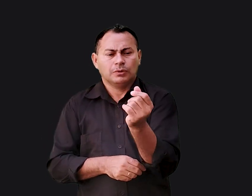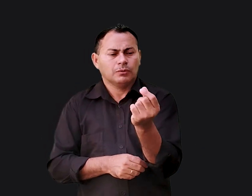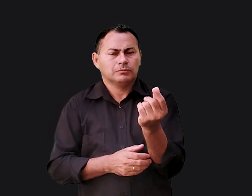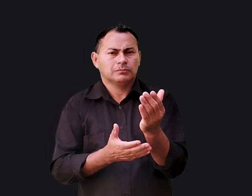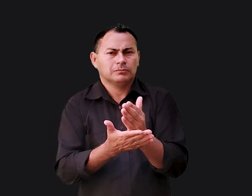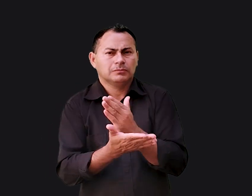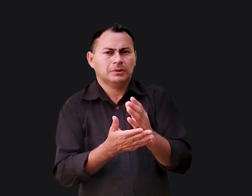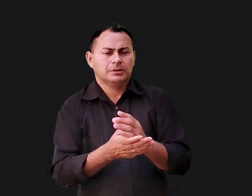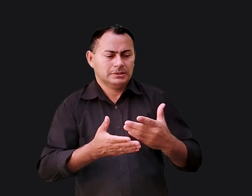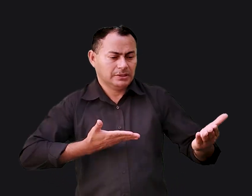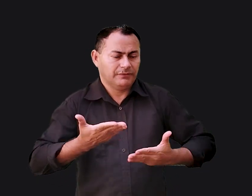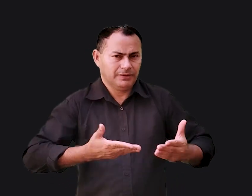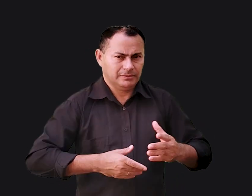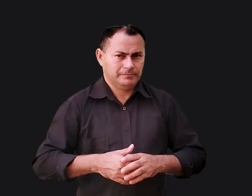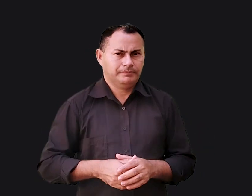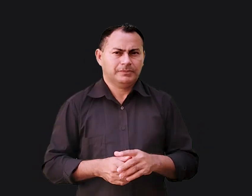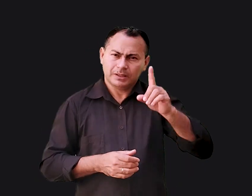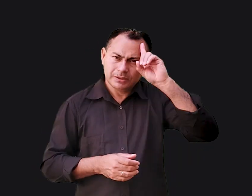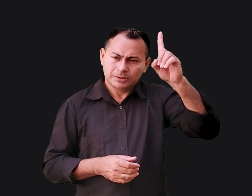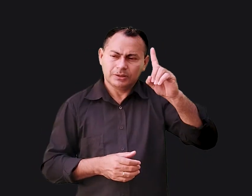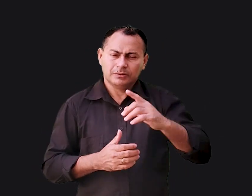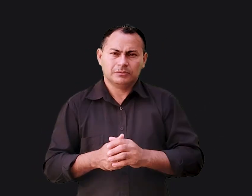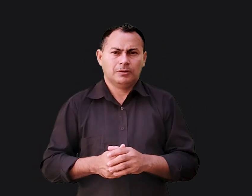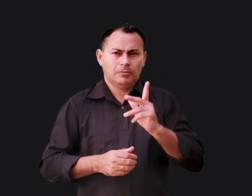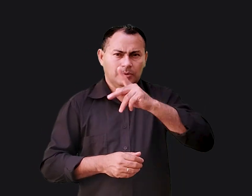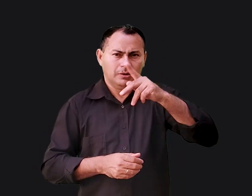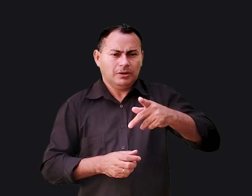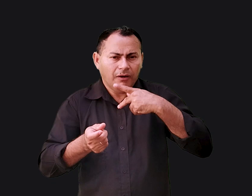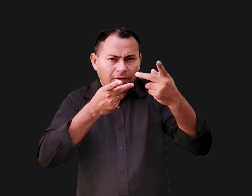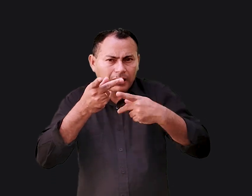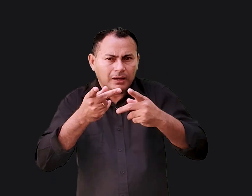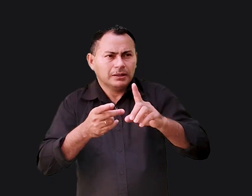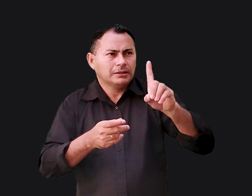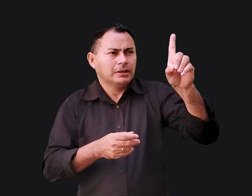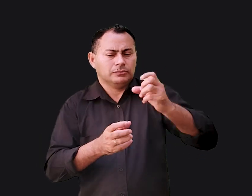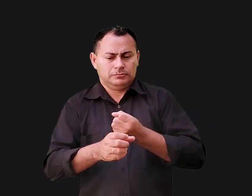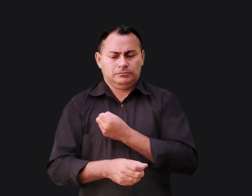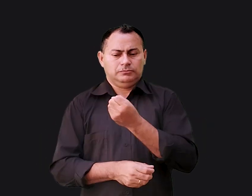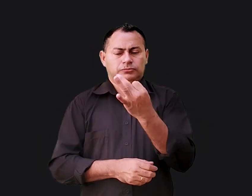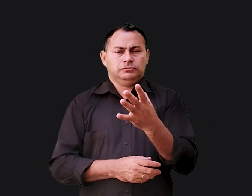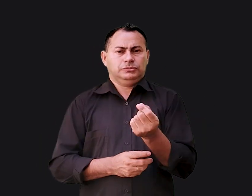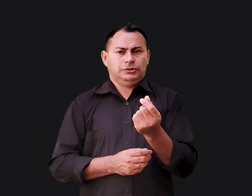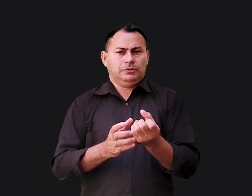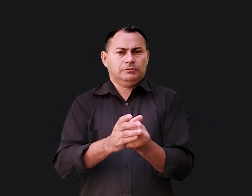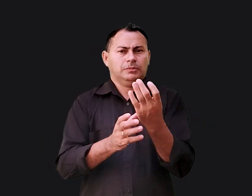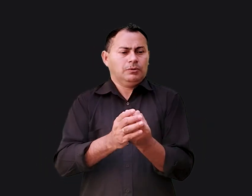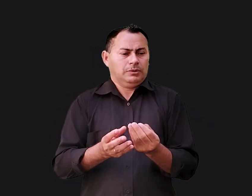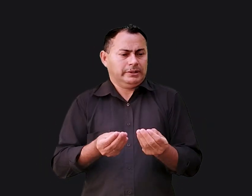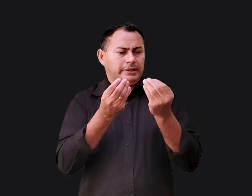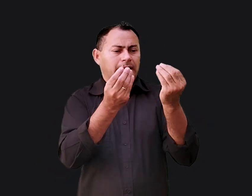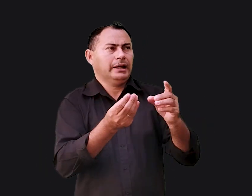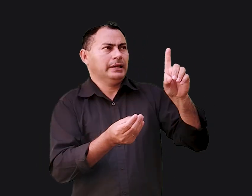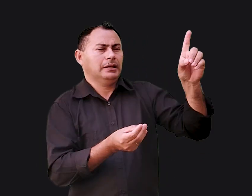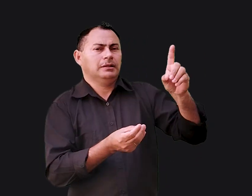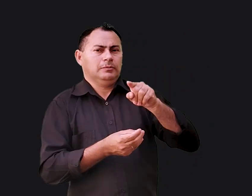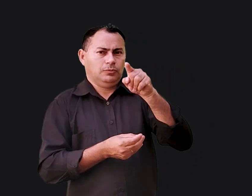alguns pequenos serviços. Nesse dia, ouvi a professora dizer que Deus multiplica nosso dinheiro quando o entregamos a Ele e que